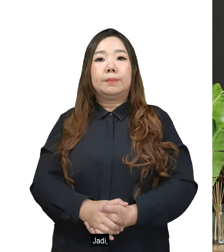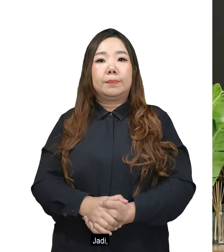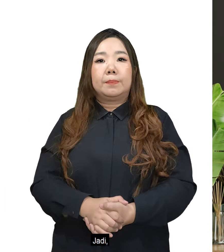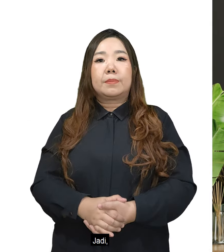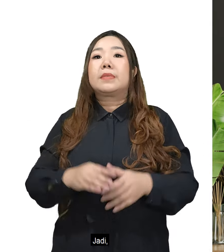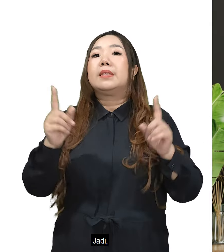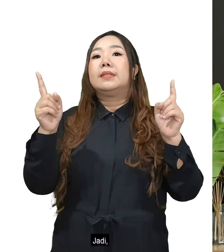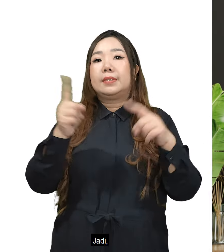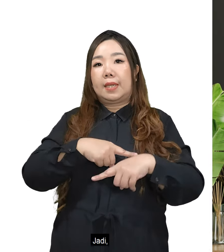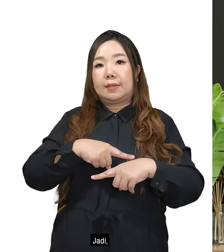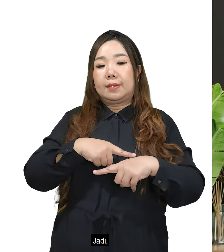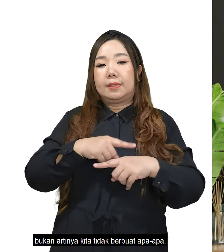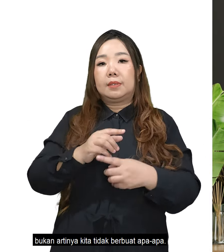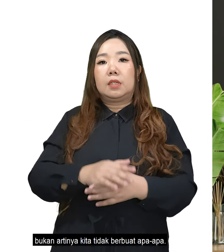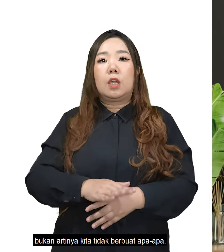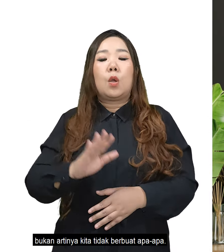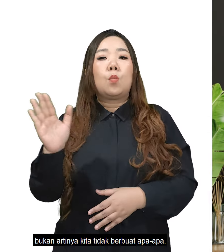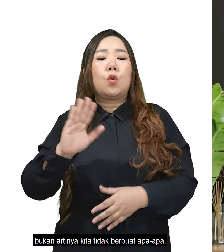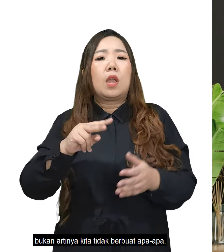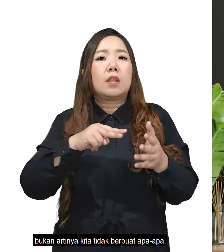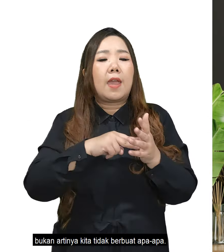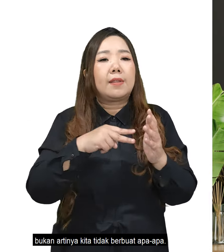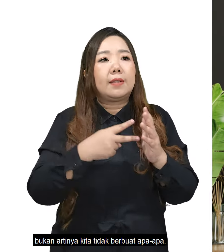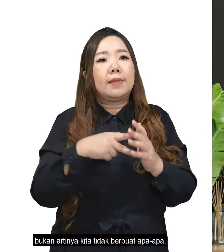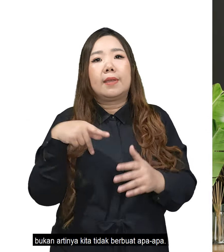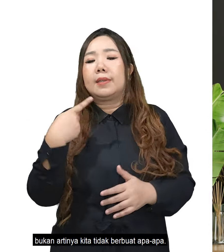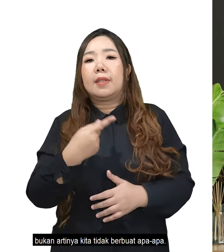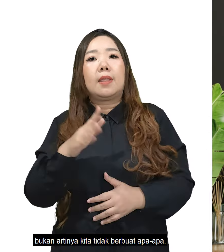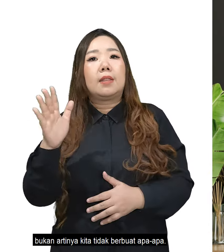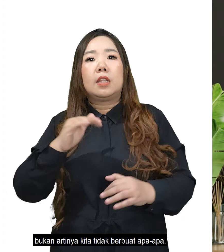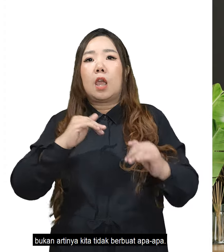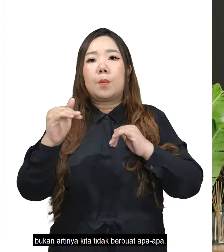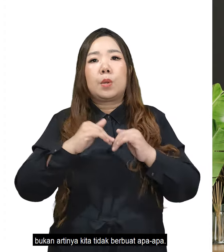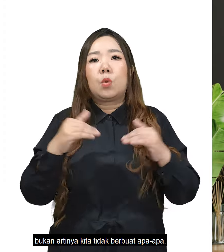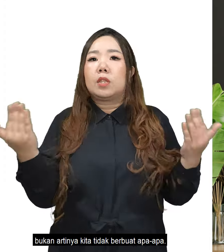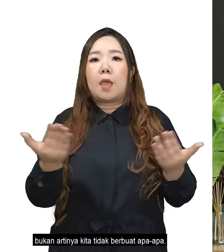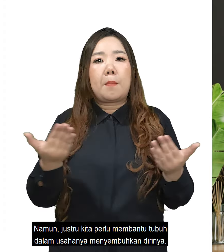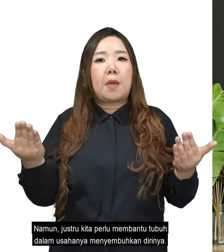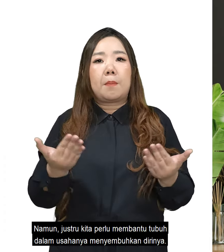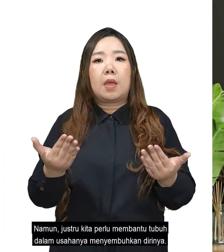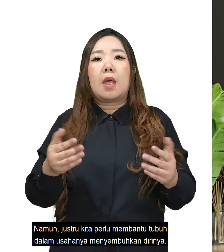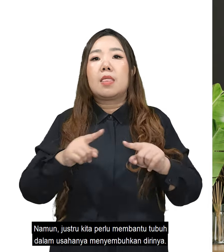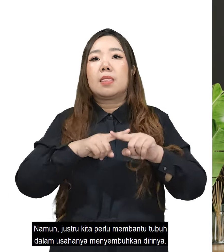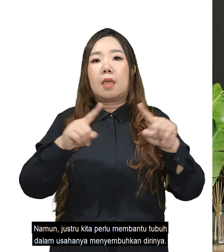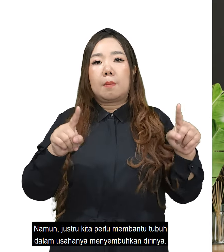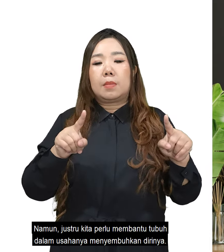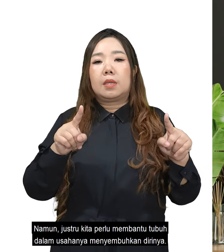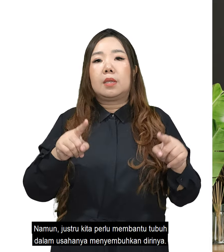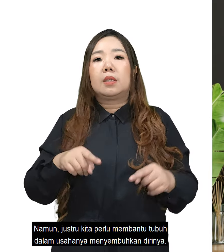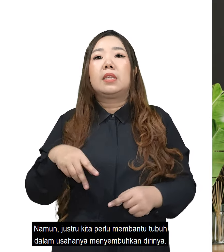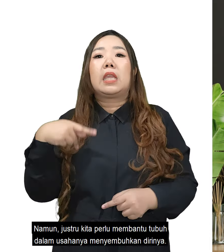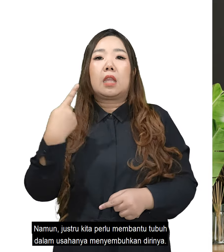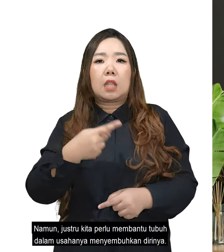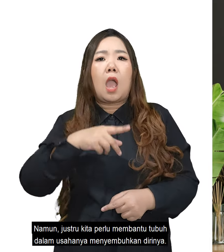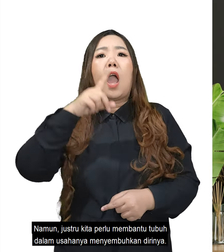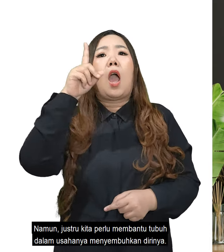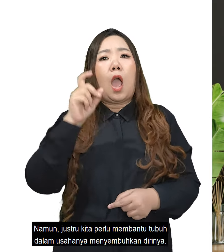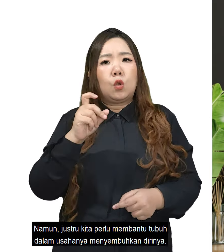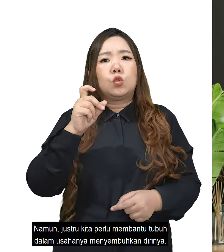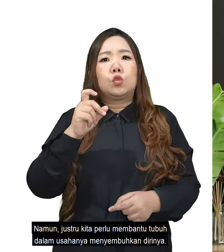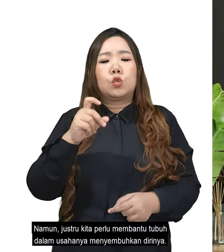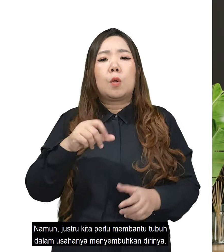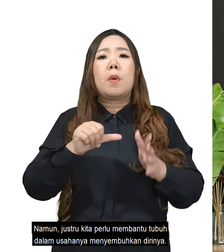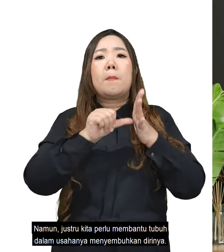tubuh Jadi bukan Artinya kita tidak berbuat apa-apa namun justru